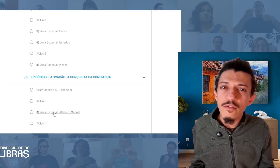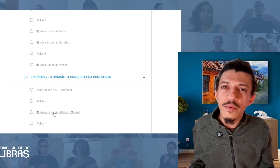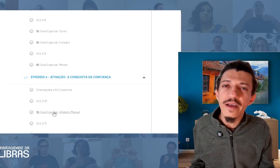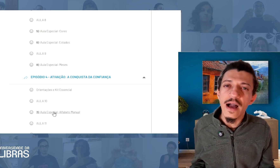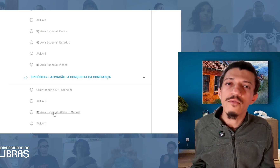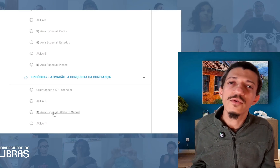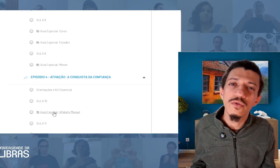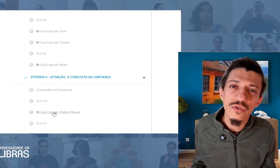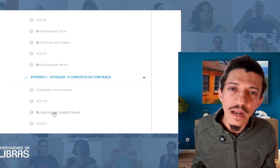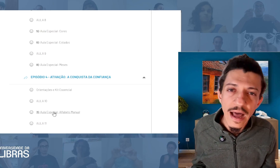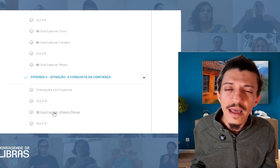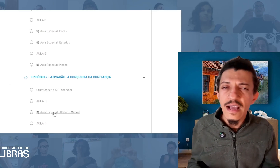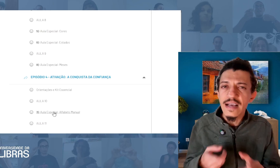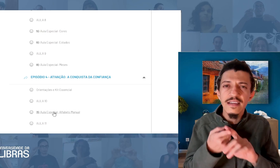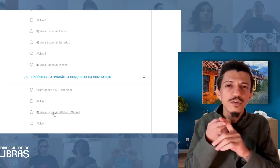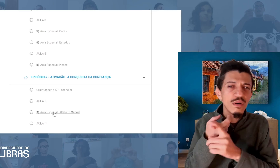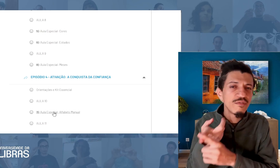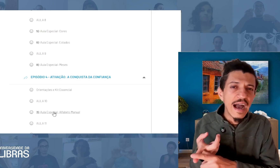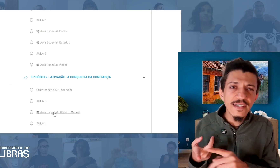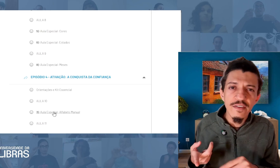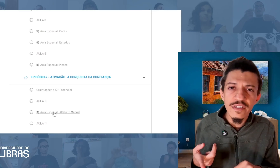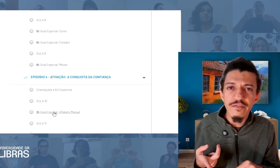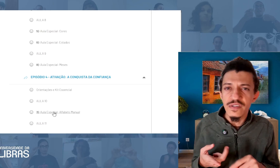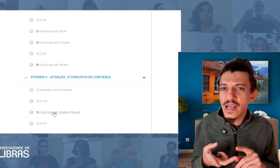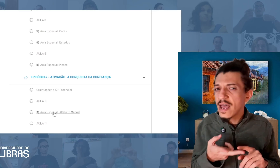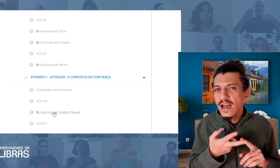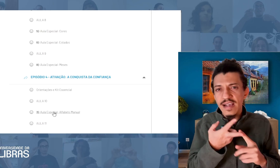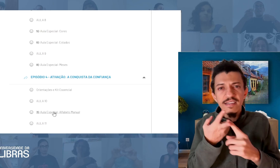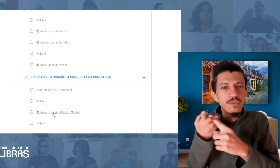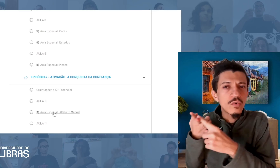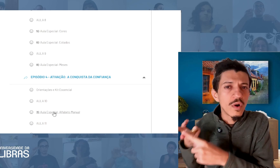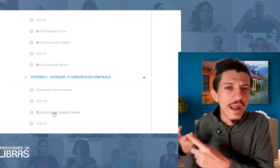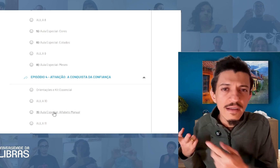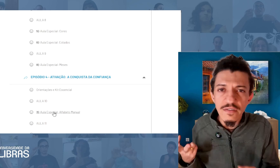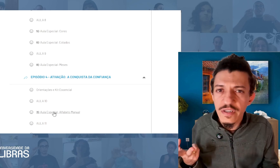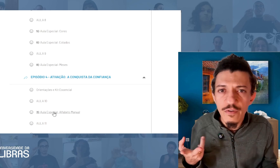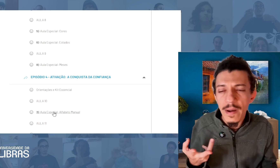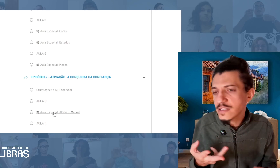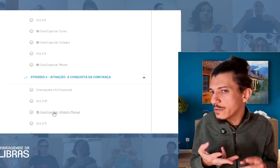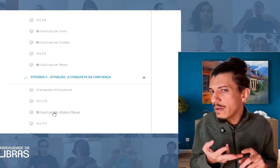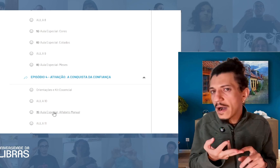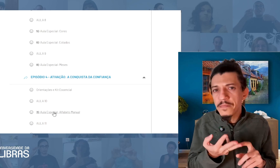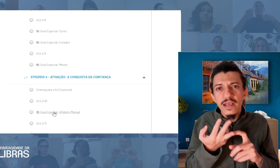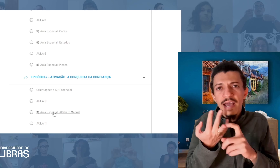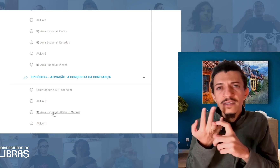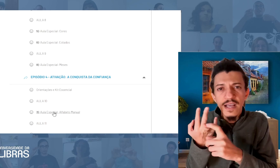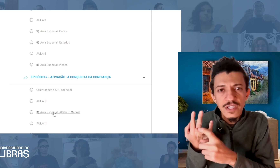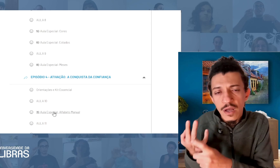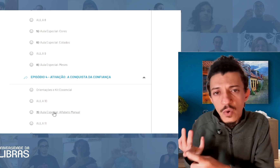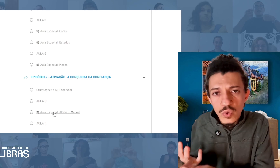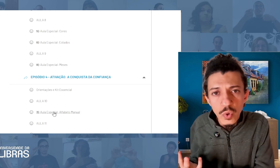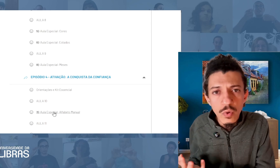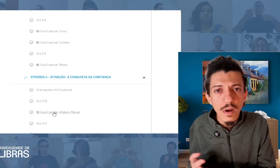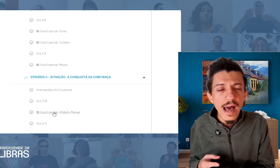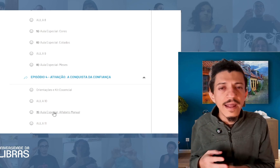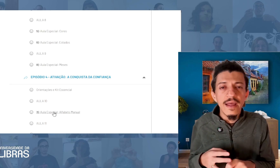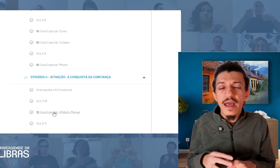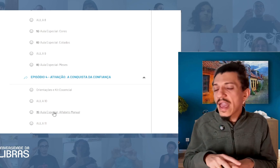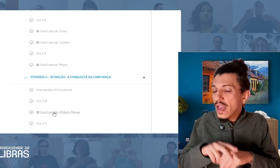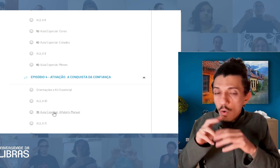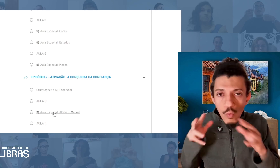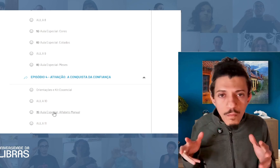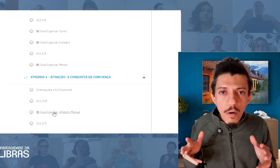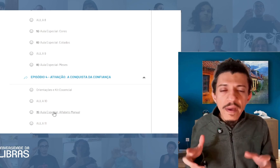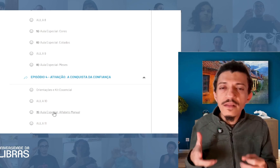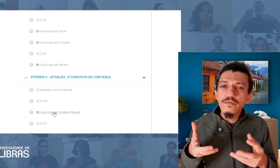vai comunicar com o surdo de lá, quer seja numa viagem que você fizer, quer seja um congresso que você for participar, quer seja um surdo online,